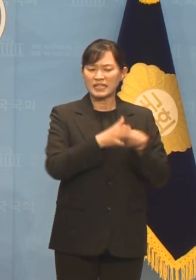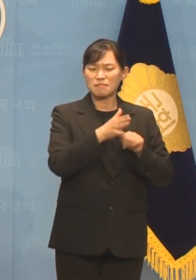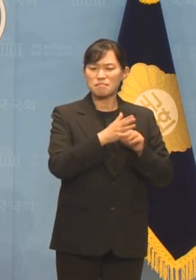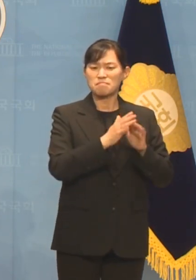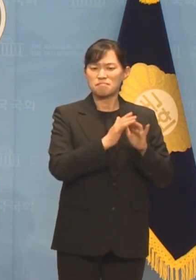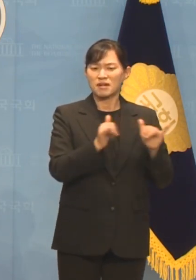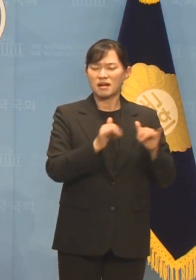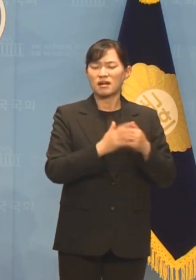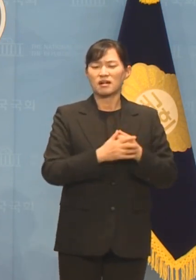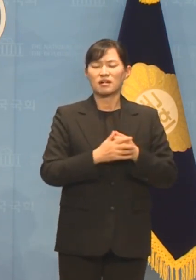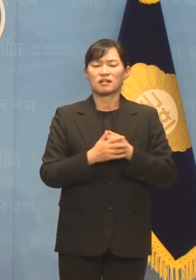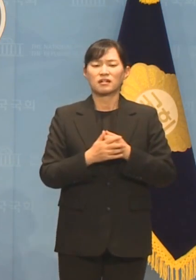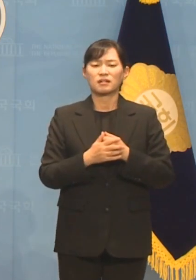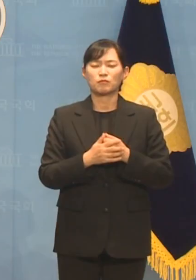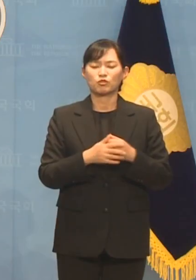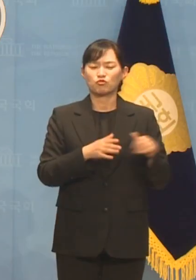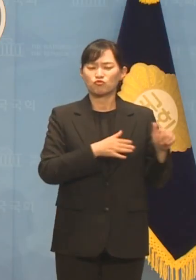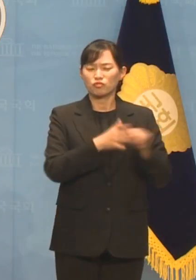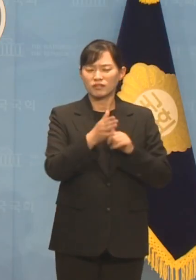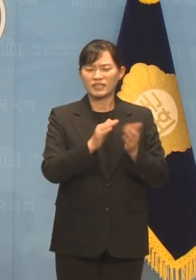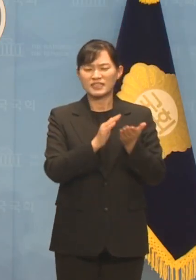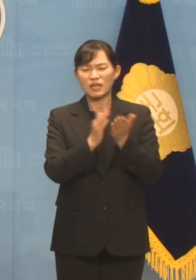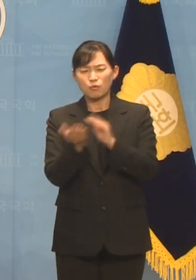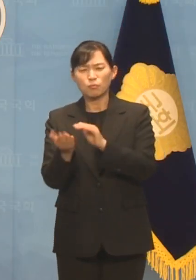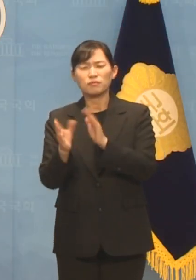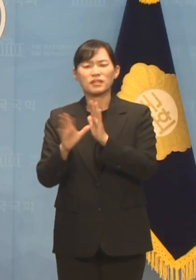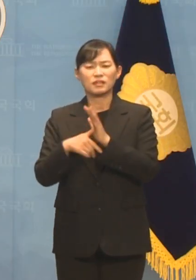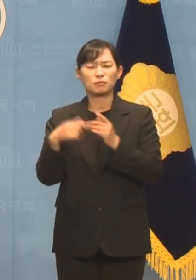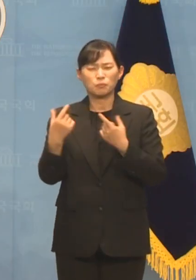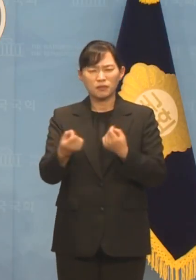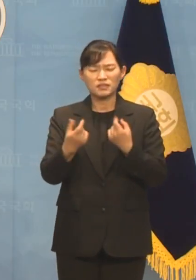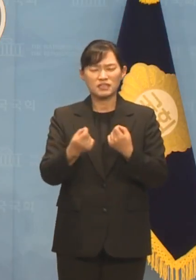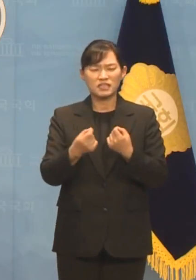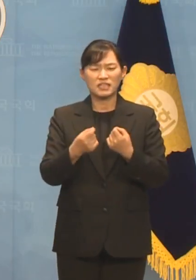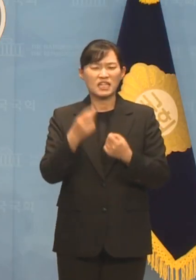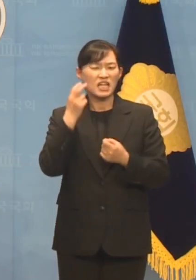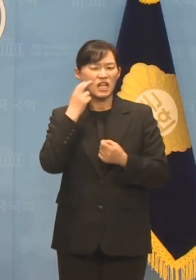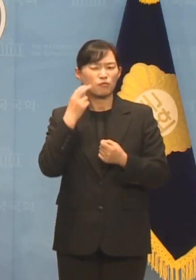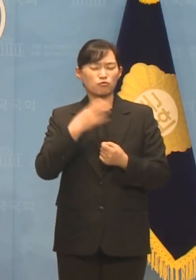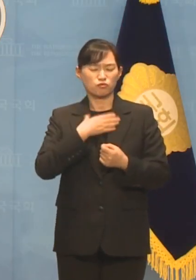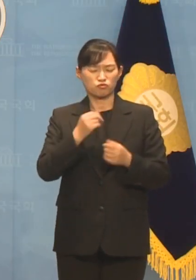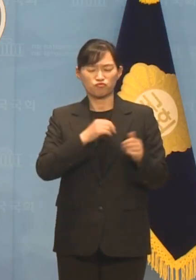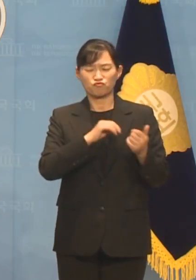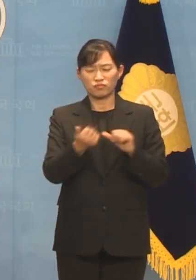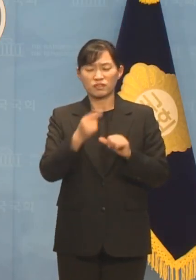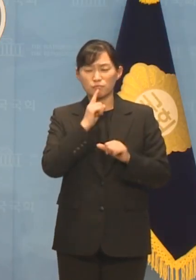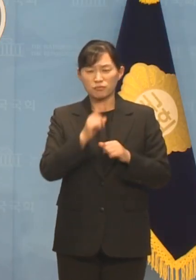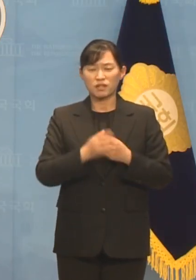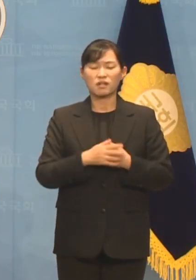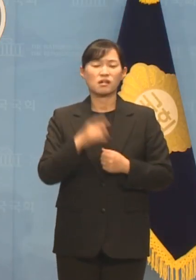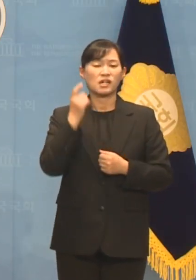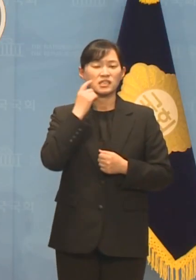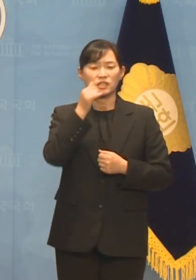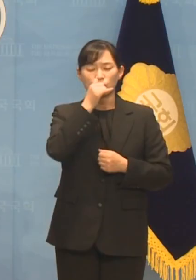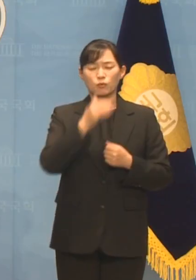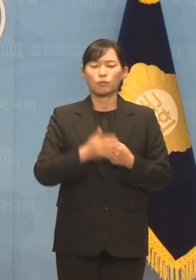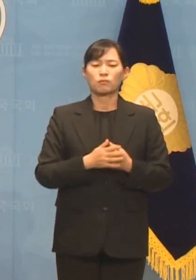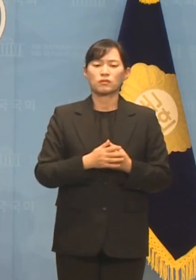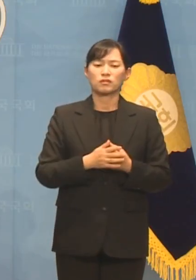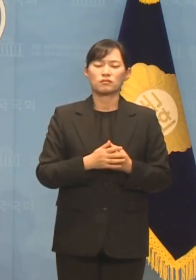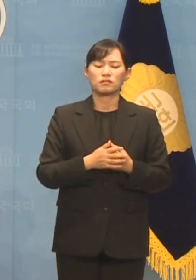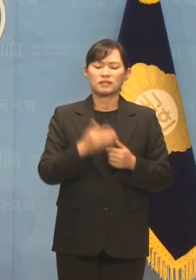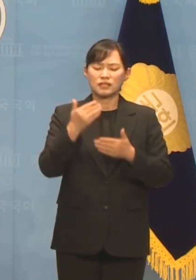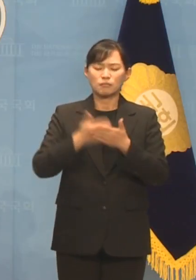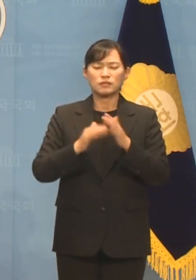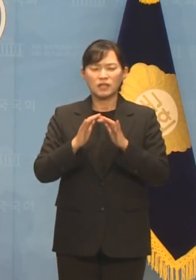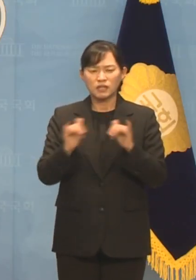거 맞네. 민주당이 세월호 때처럼 일부러 죽였다는 식의 근거 없는 허위 조작뿐만 아니라 희생자들과 유가족에 대한